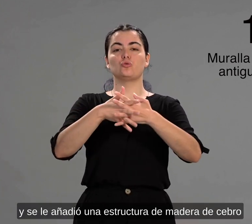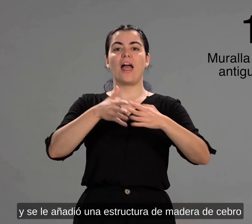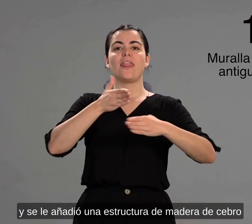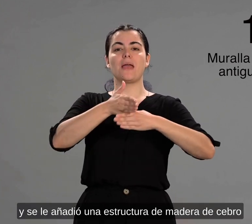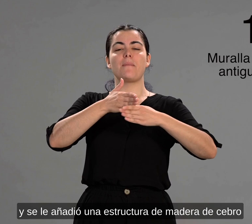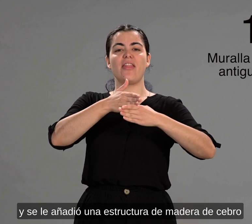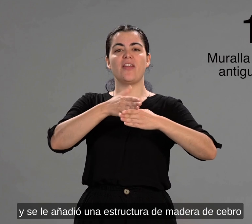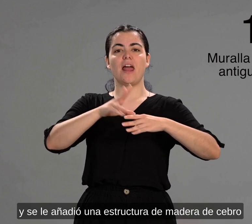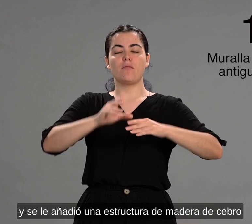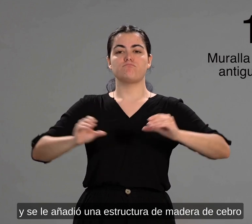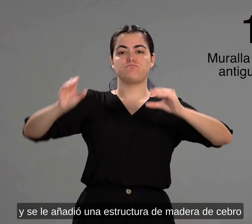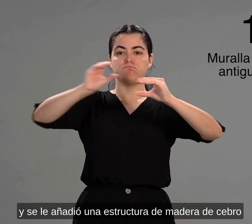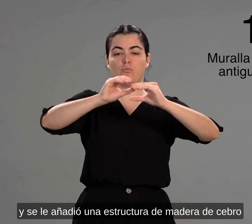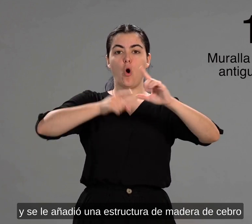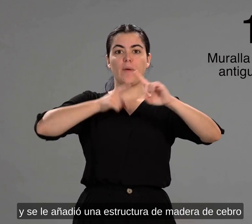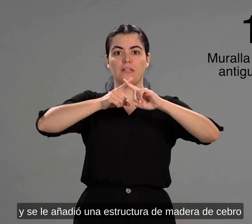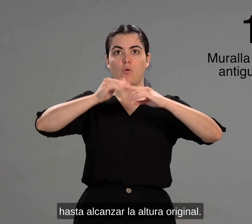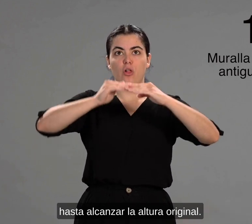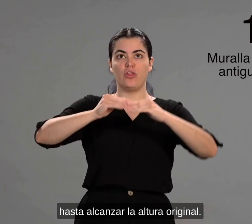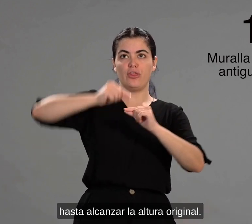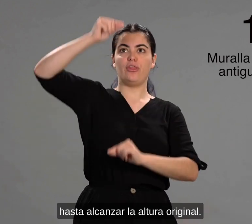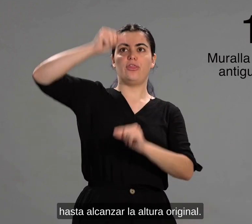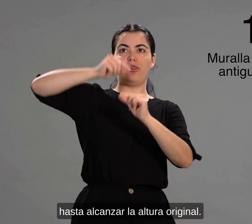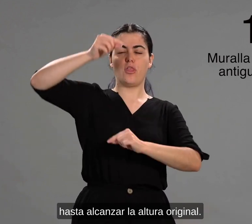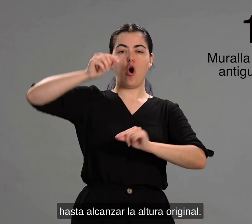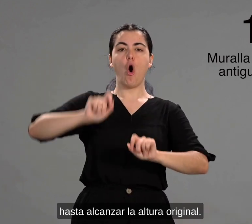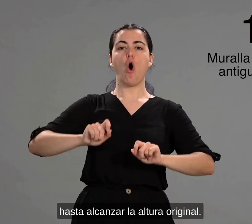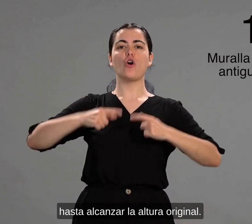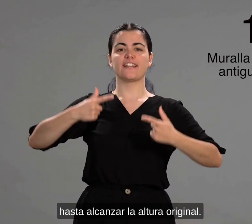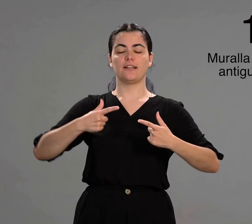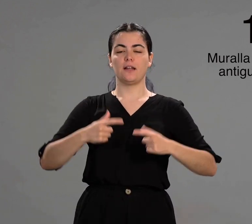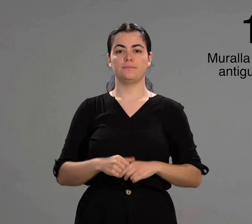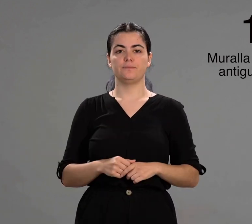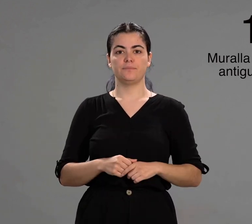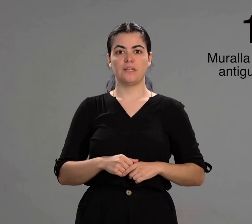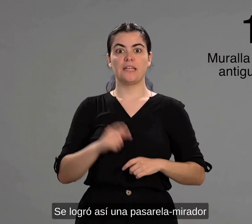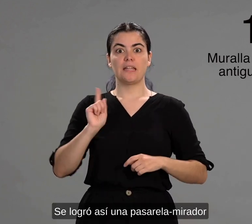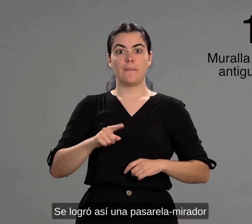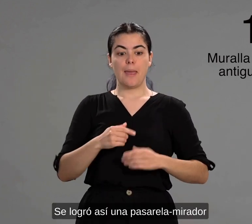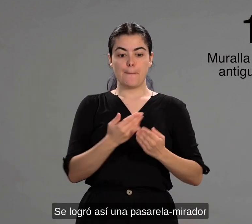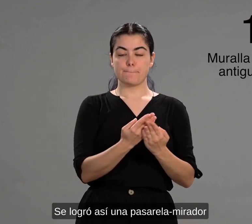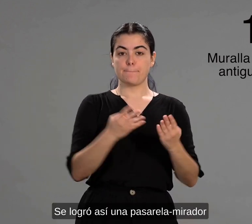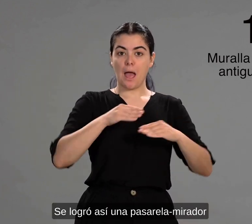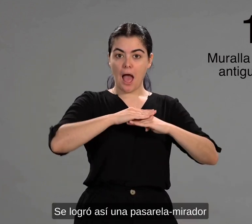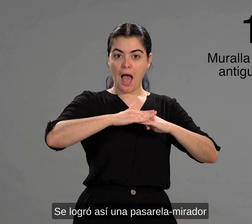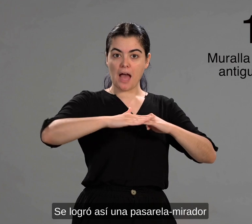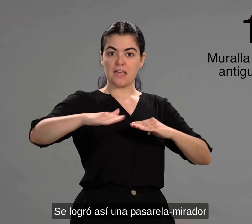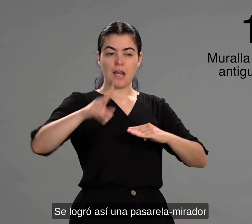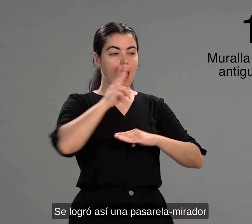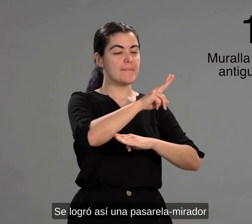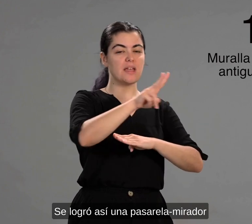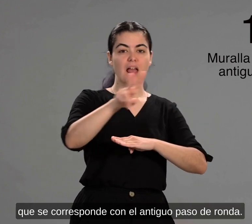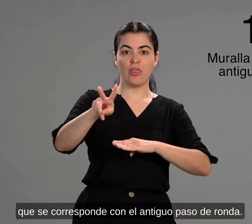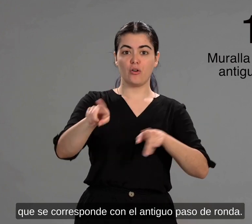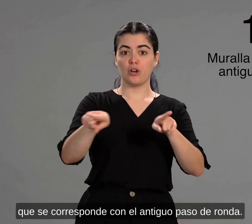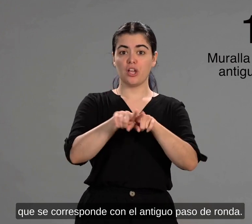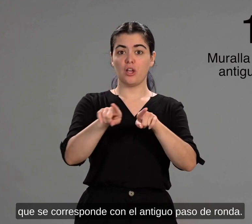añadió una estructura de madera de cebro hasta alcanzar la altura original. Se logró así una pasarela mirador que se corresponde con el